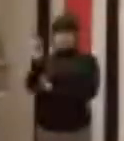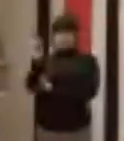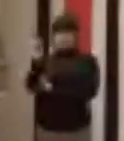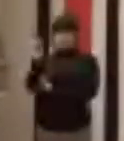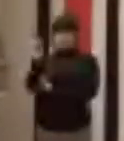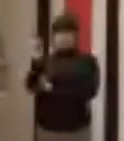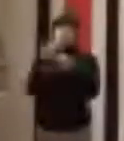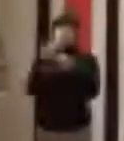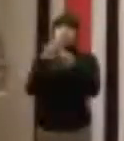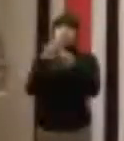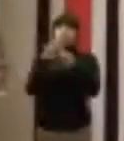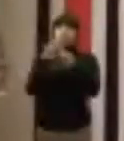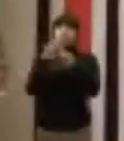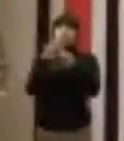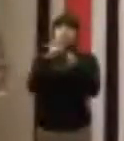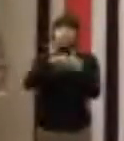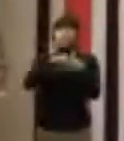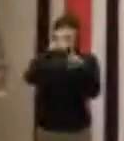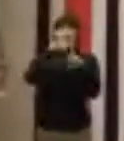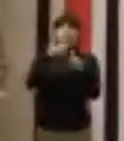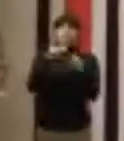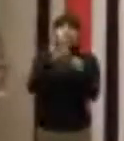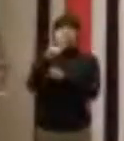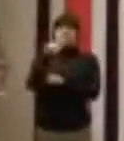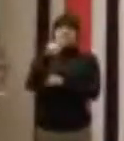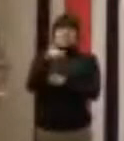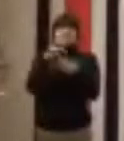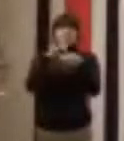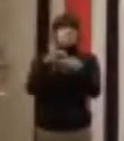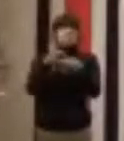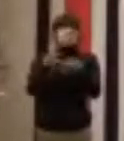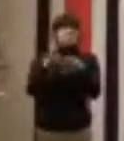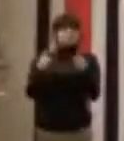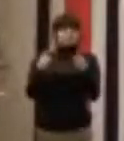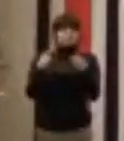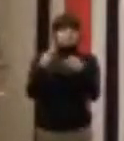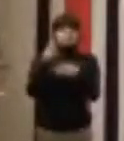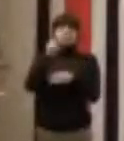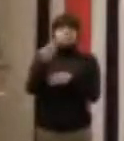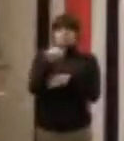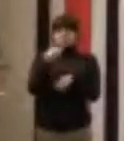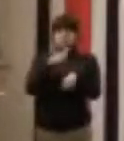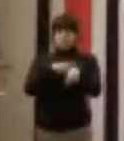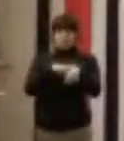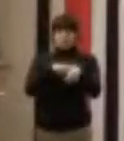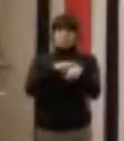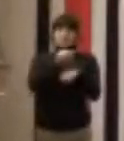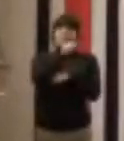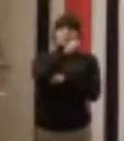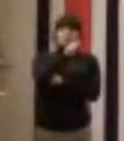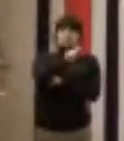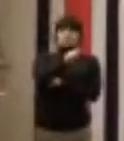14,03% de crecimiento total, y esto correspondiendo al mismo tiempo a un